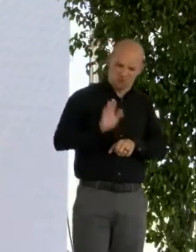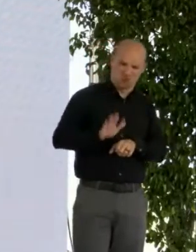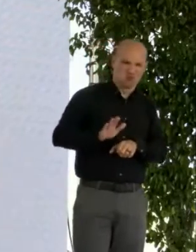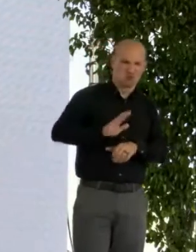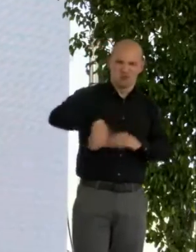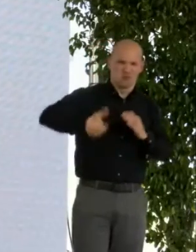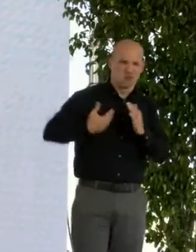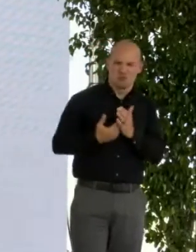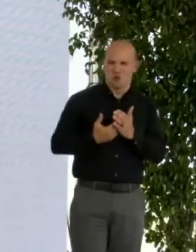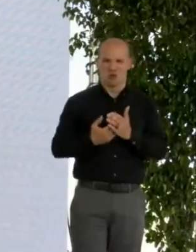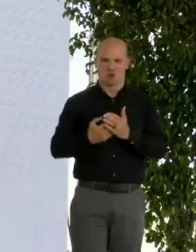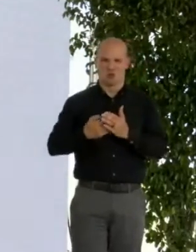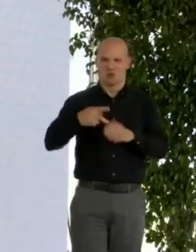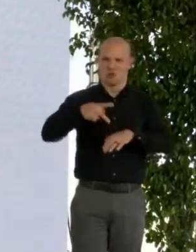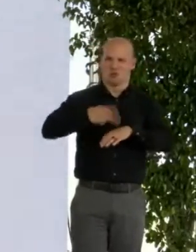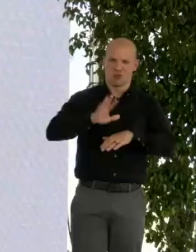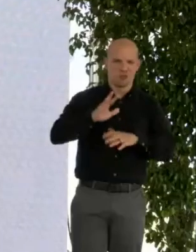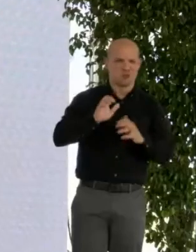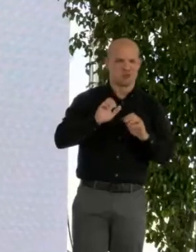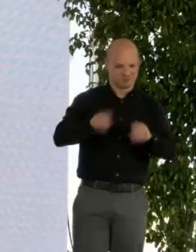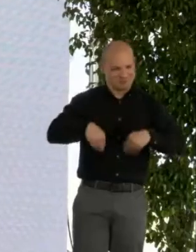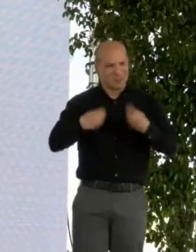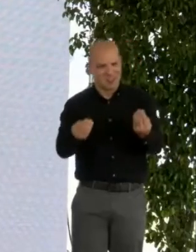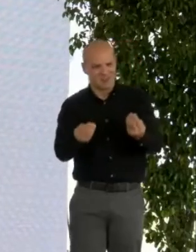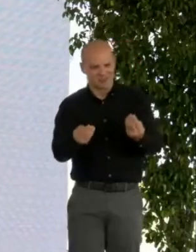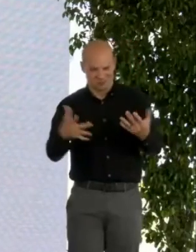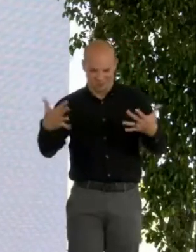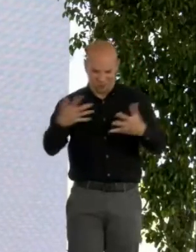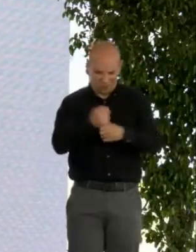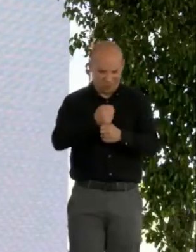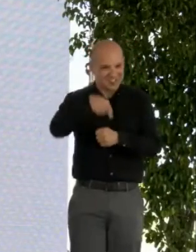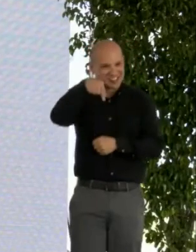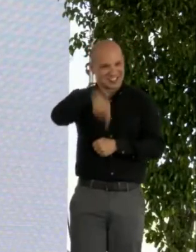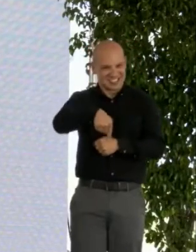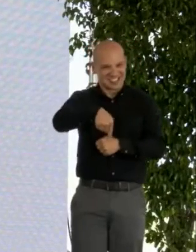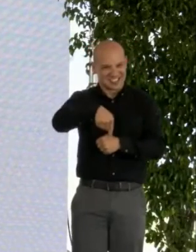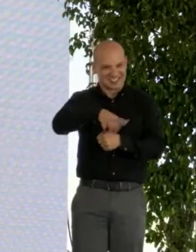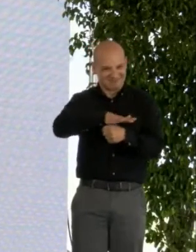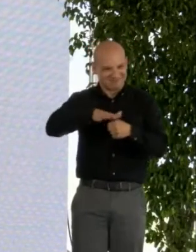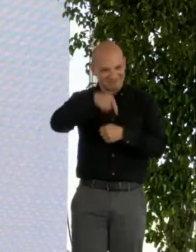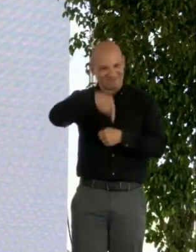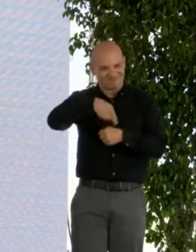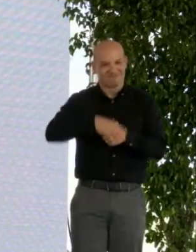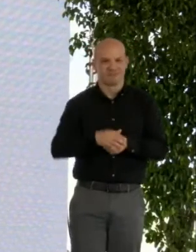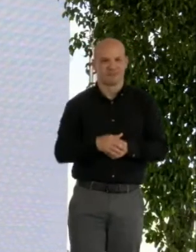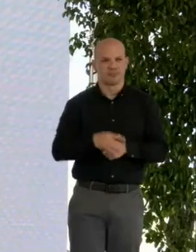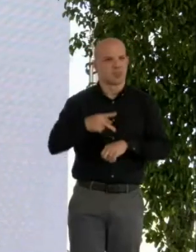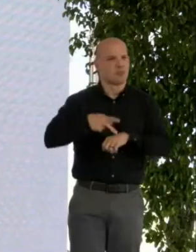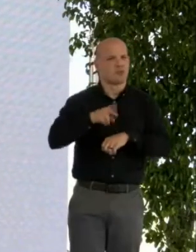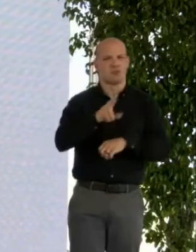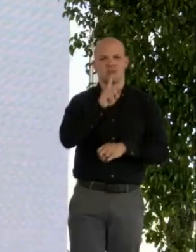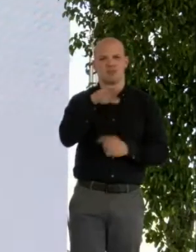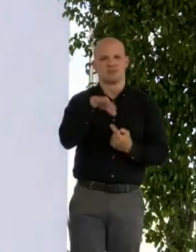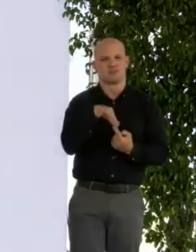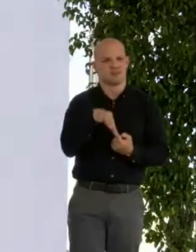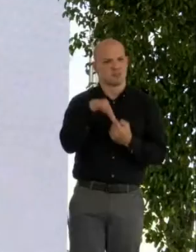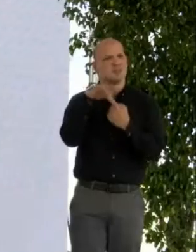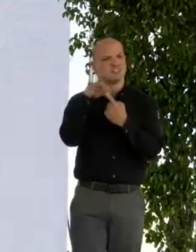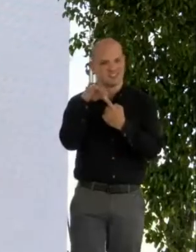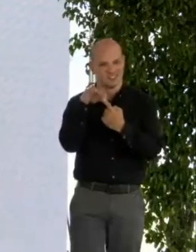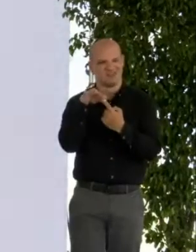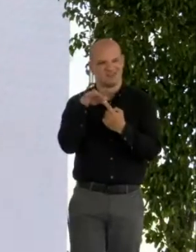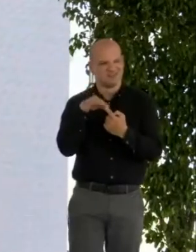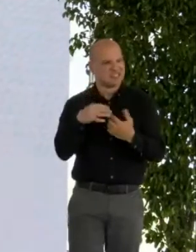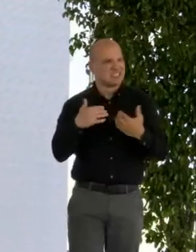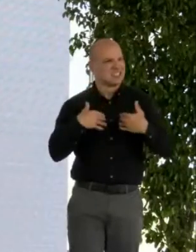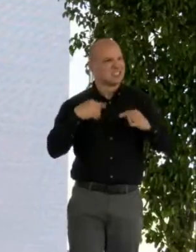que Puerto Rico tiene que ofrecer. Puerto Rico es un destino turístico especial, que tiene una gran